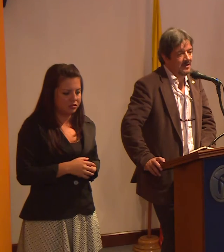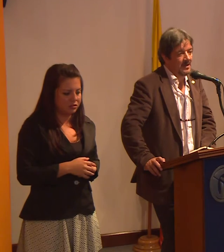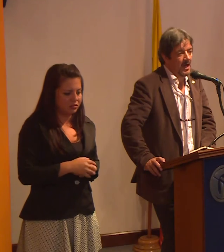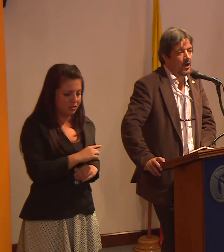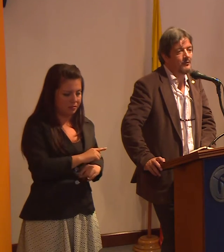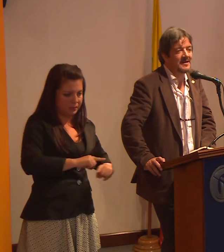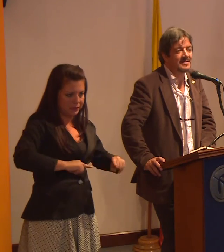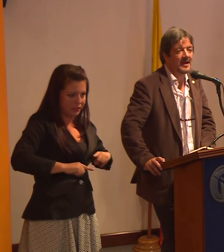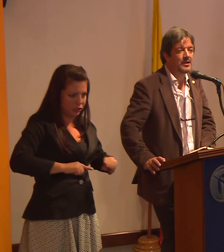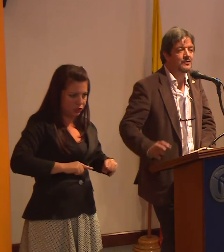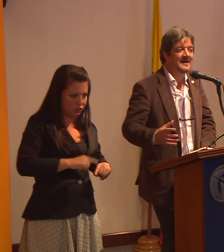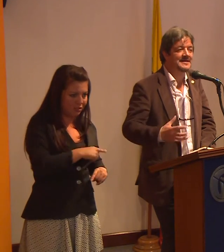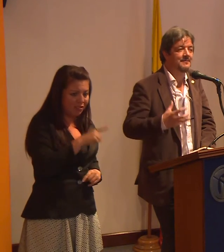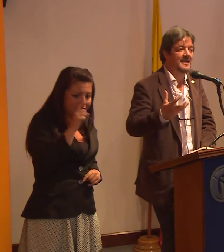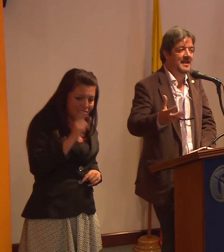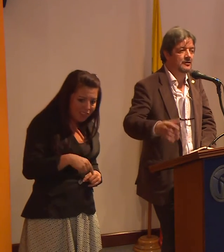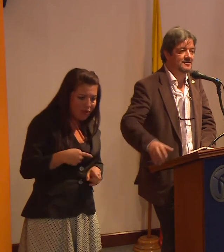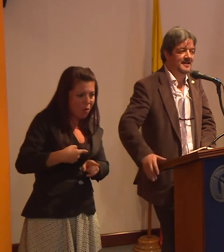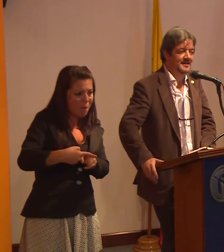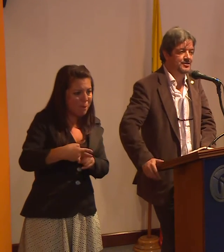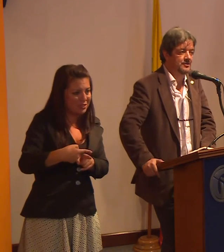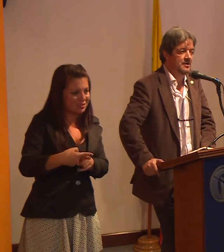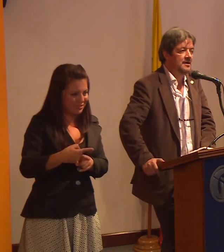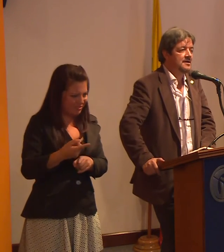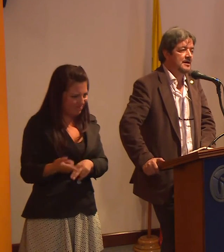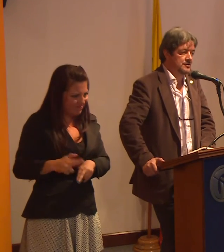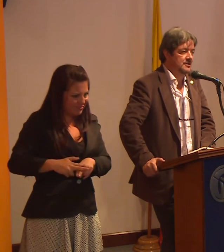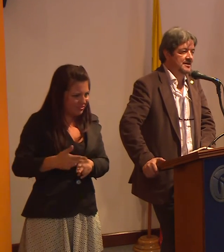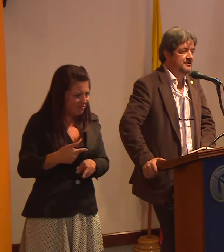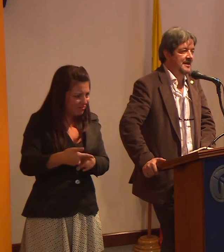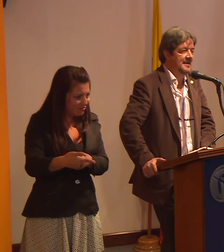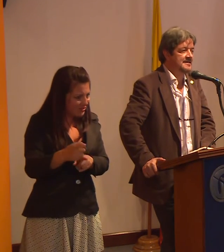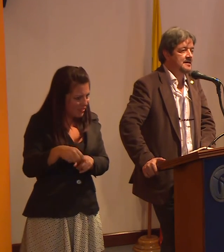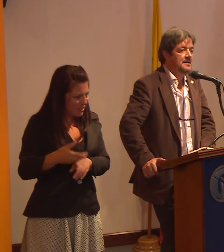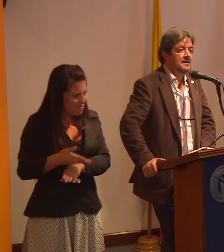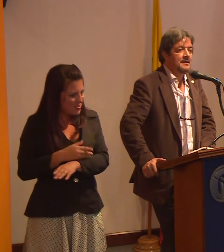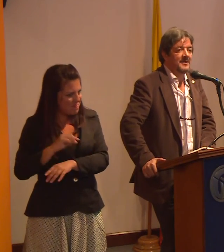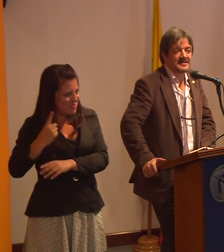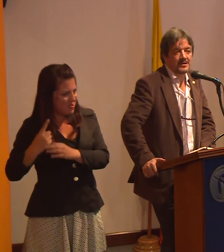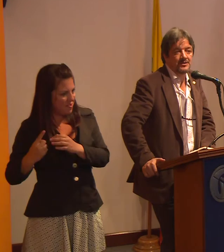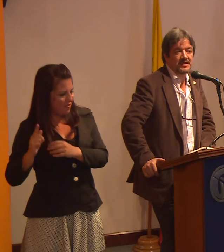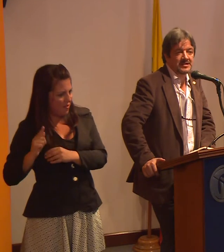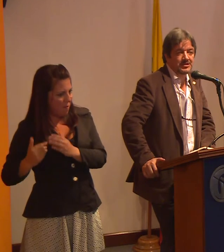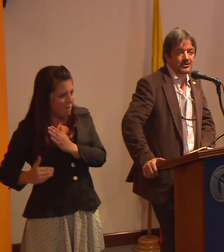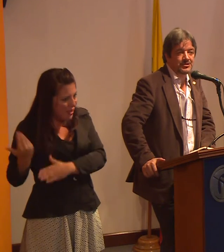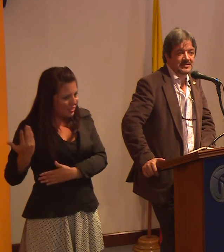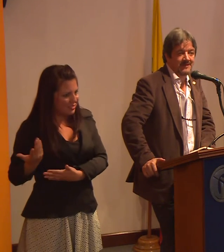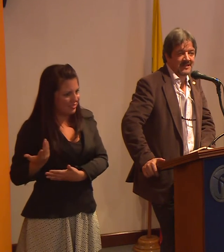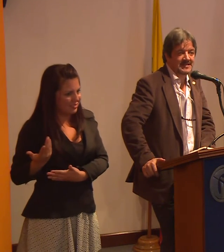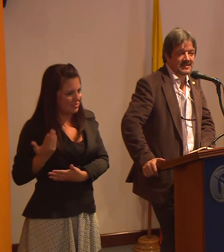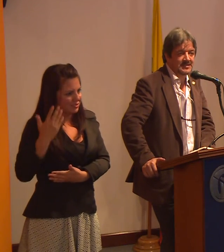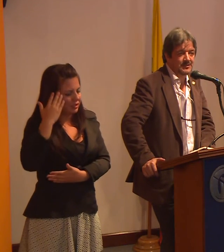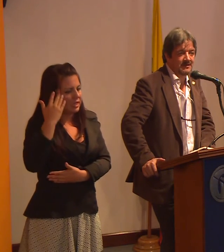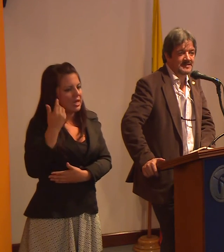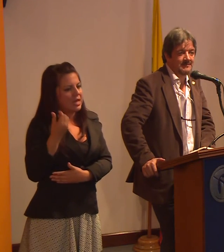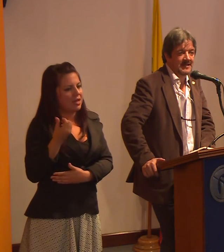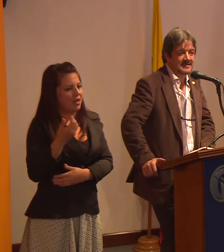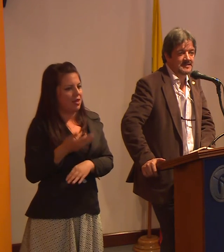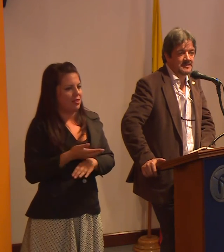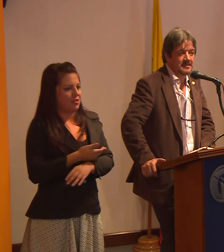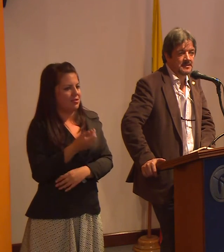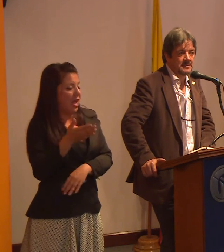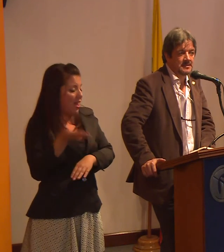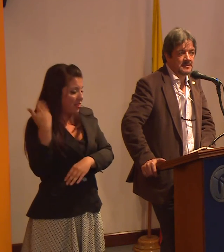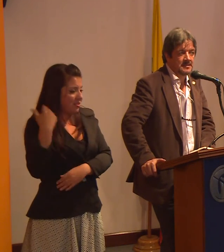debía aumentar en una semana la contratación de los ocasionales, pasando de 18 semanas a 19